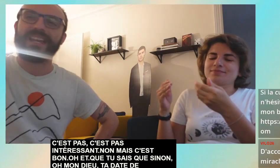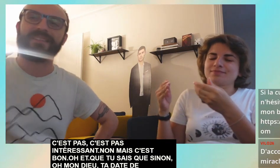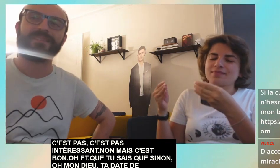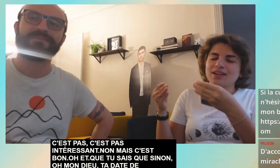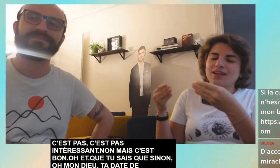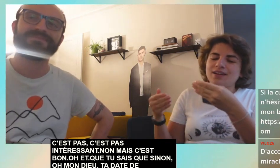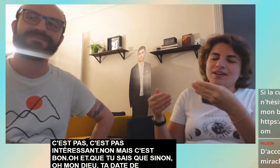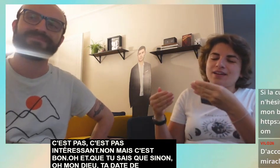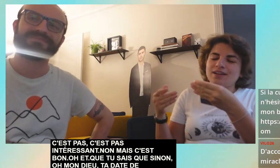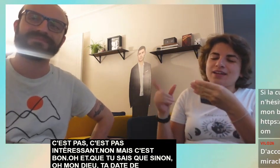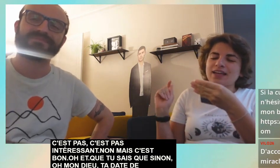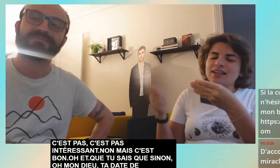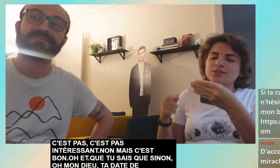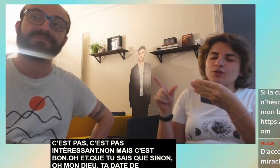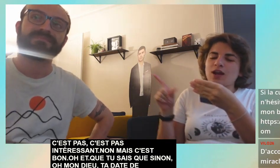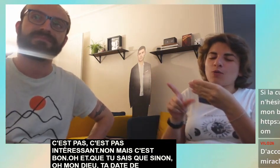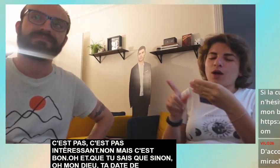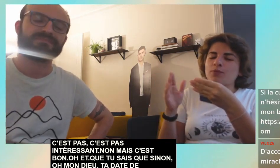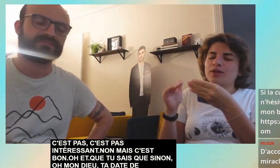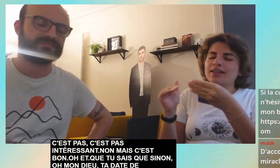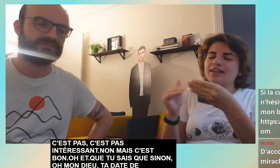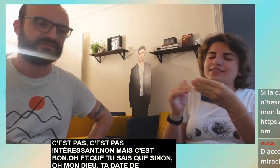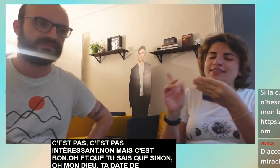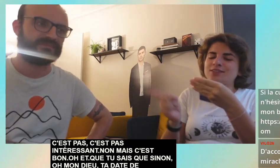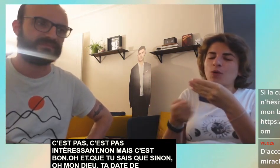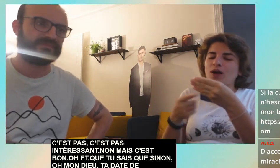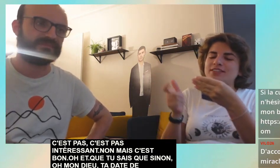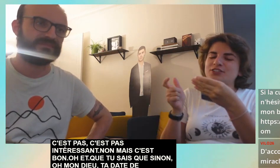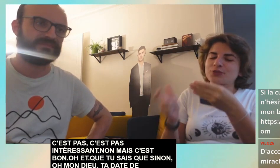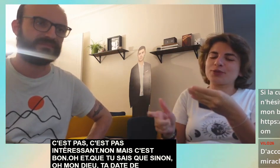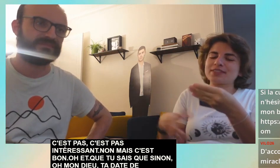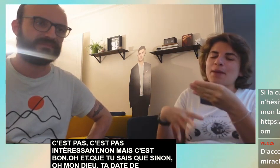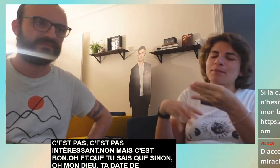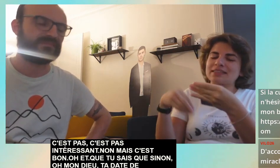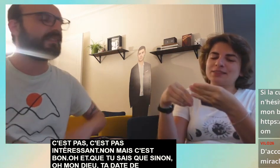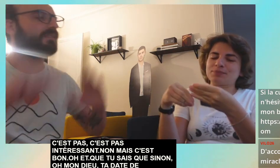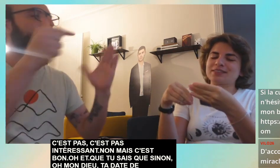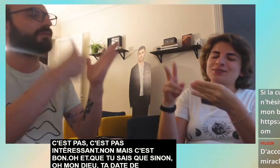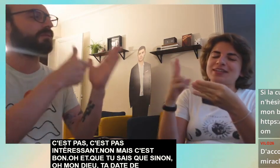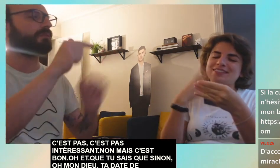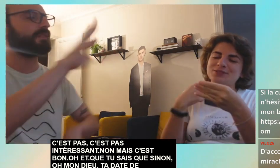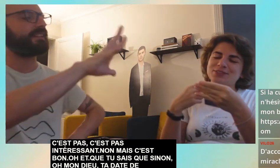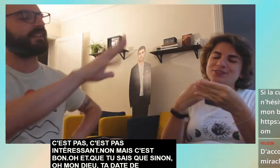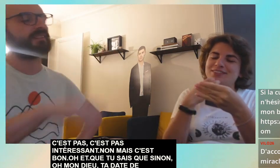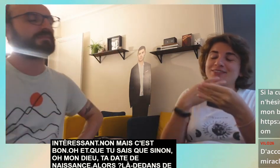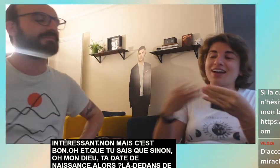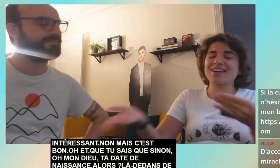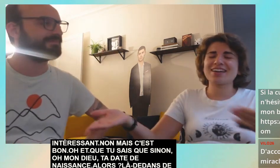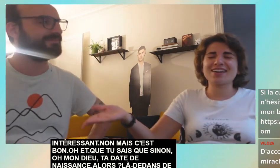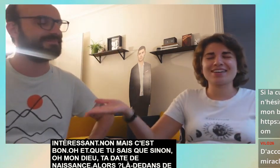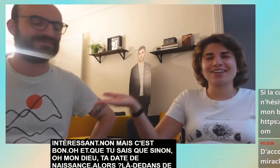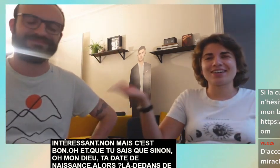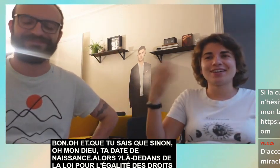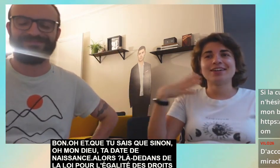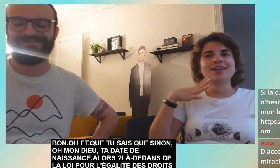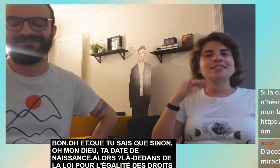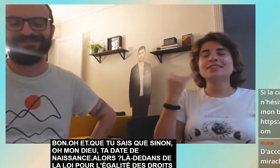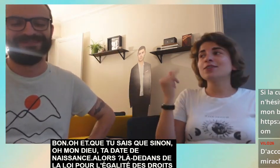Alors. La dame de la loi pour l'égalité des droits des champs, la participation à la citoyenneté. Ah! En